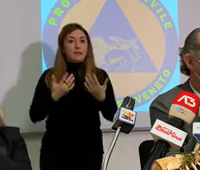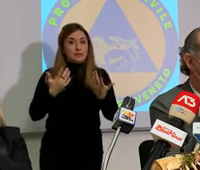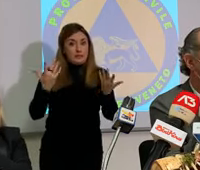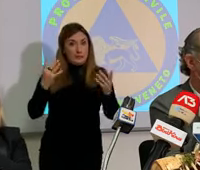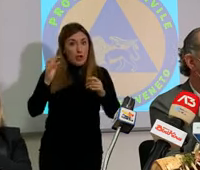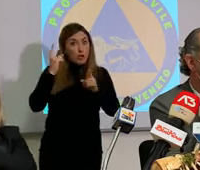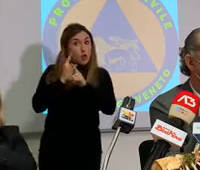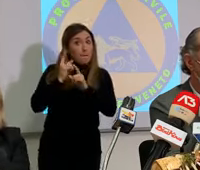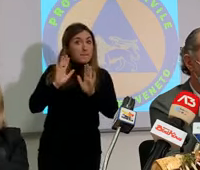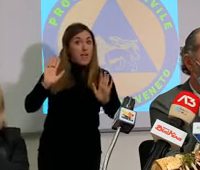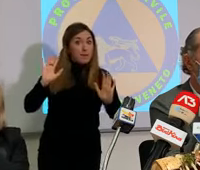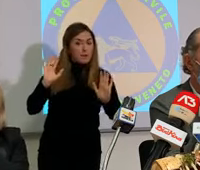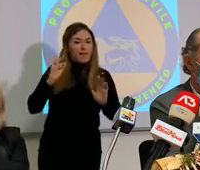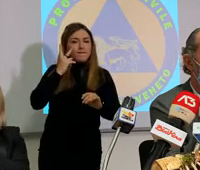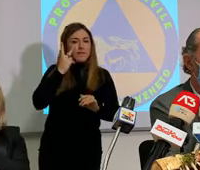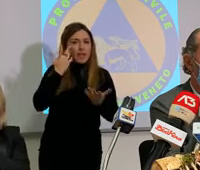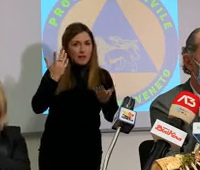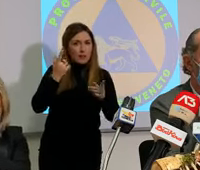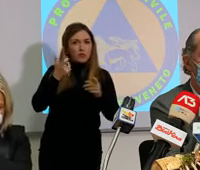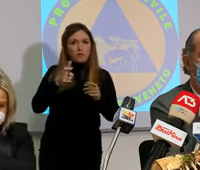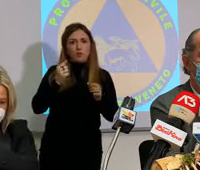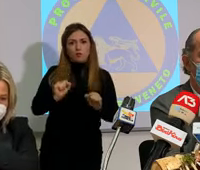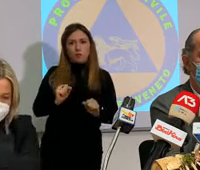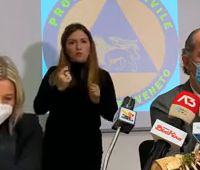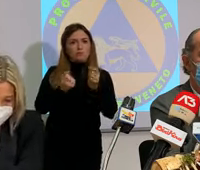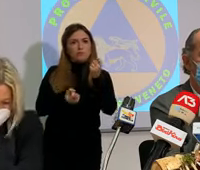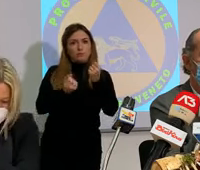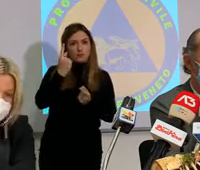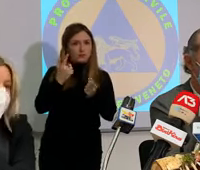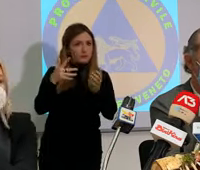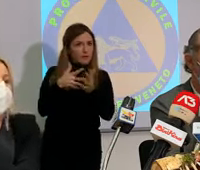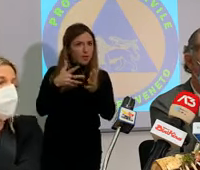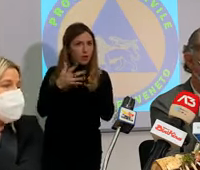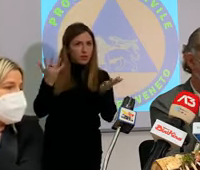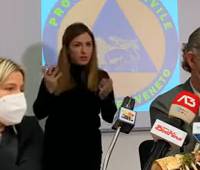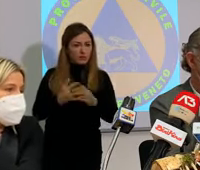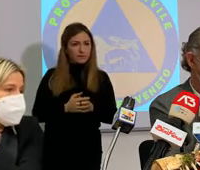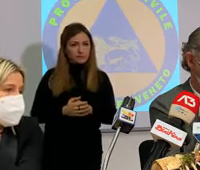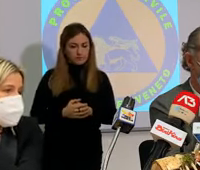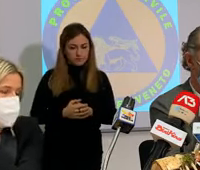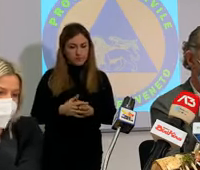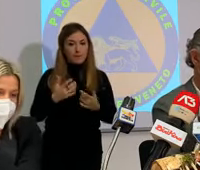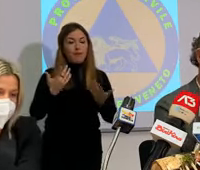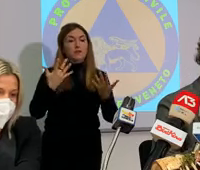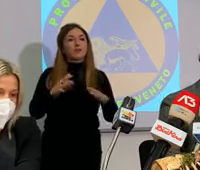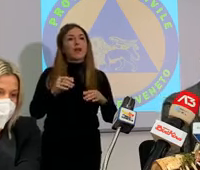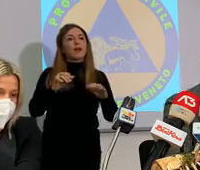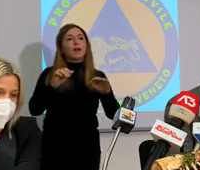perché poi dovremo capire anche quali saranno le difficoltà noi abbiamo jj 6 freezer